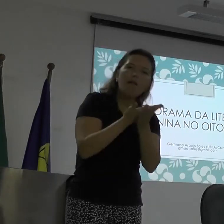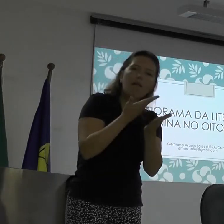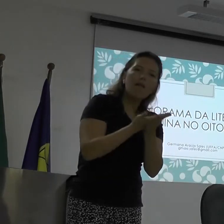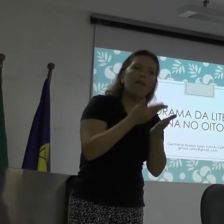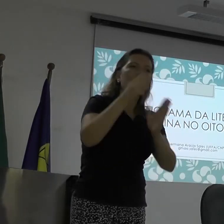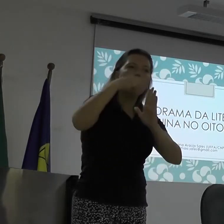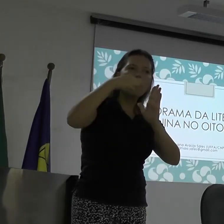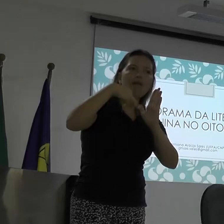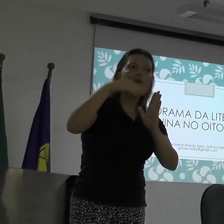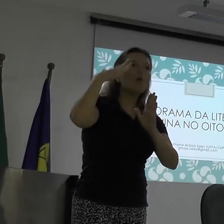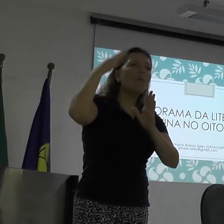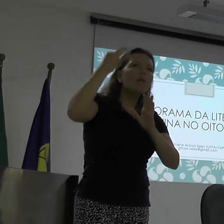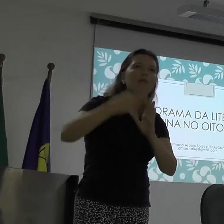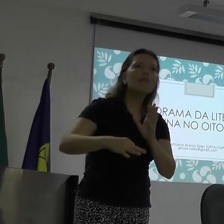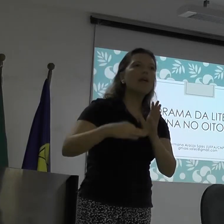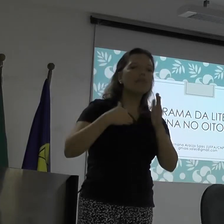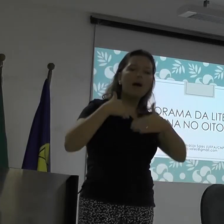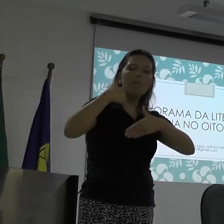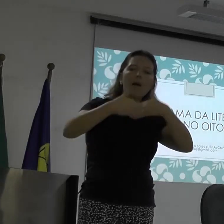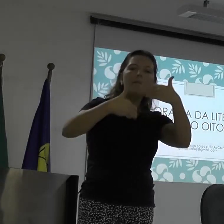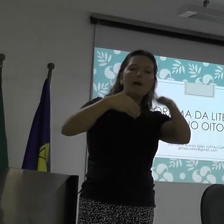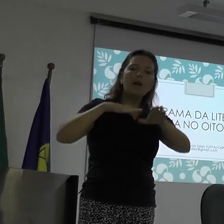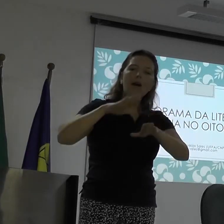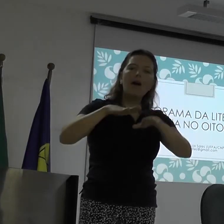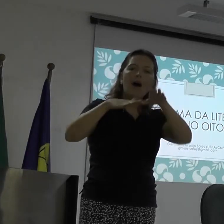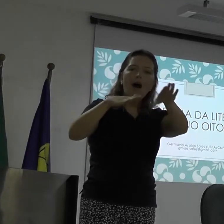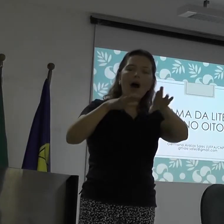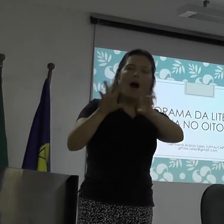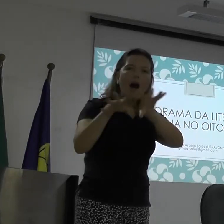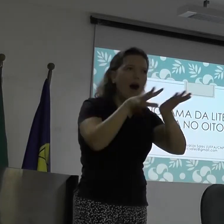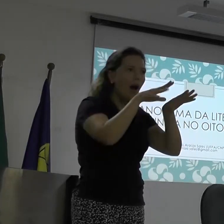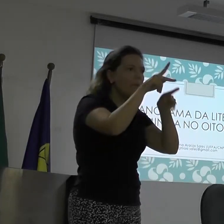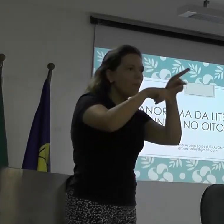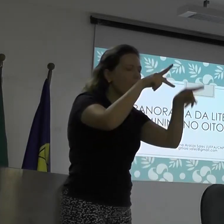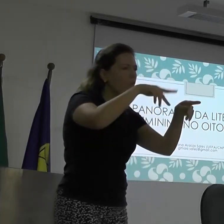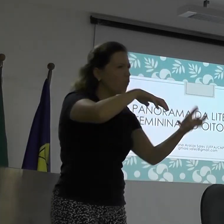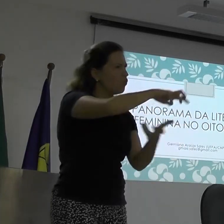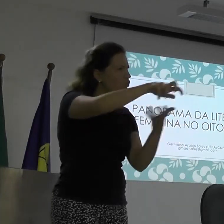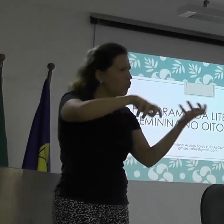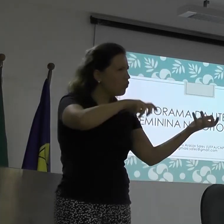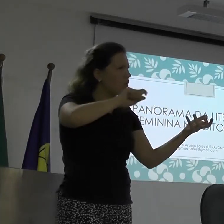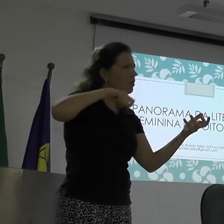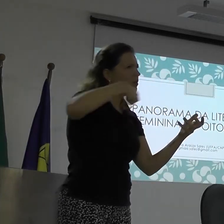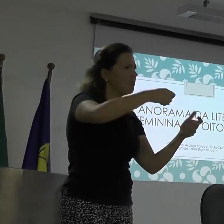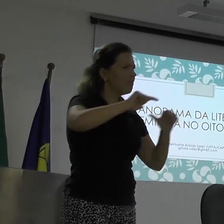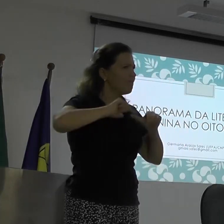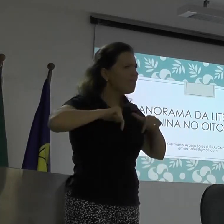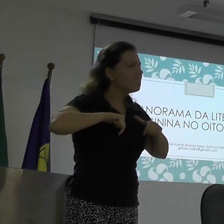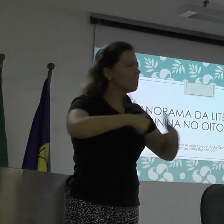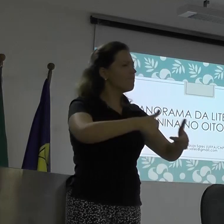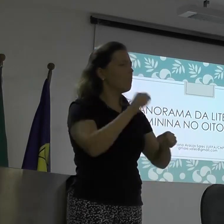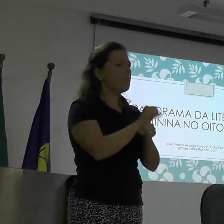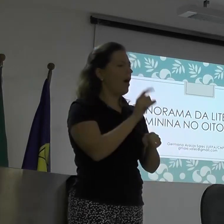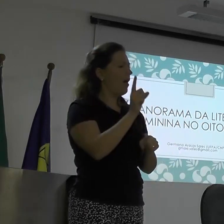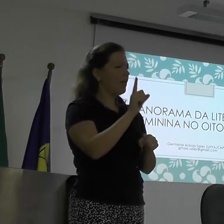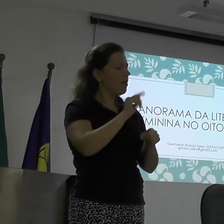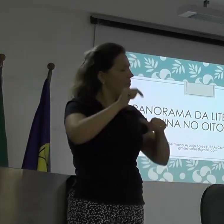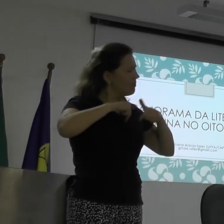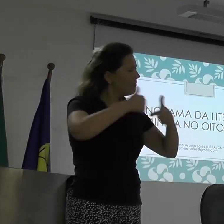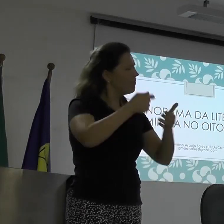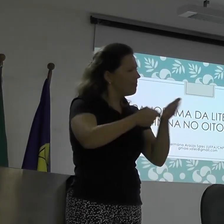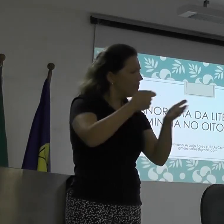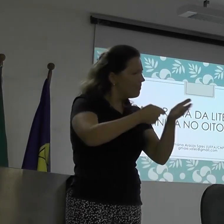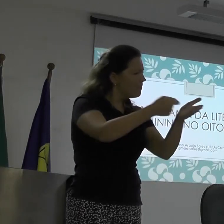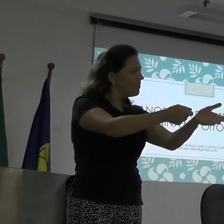entender, eu comecei a ver um povo que é muito revolucionário, é um povo inquieto, no bom sentido da